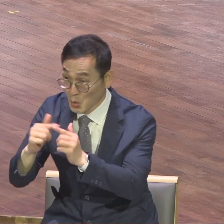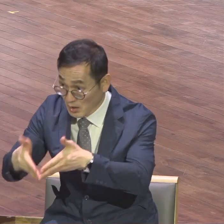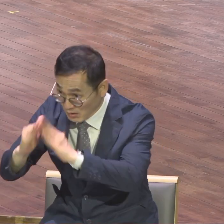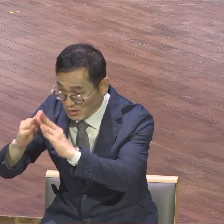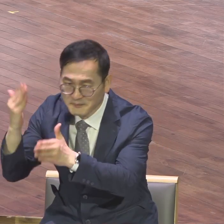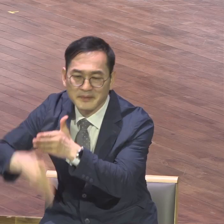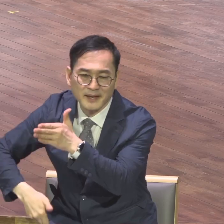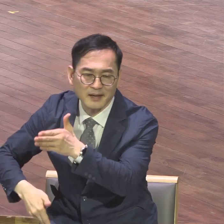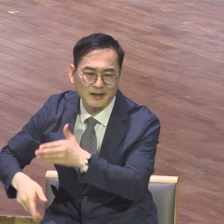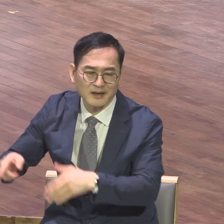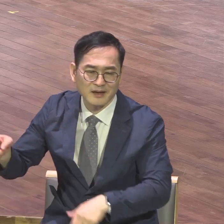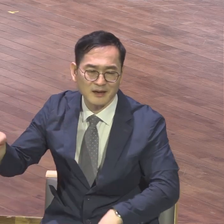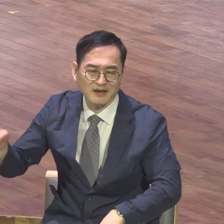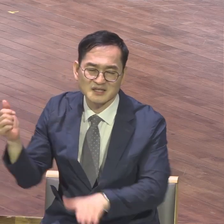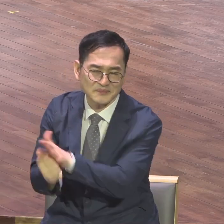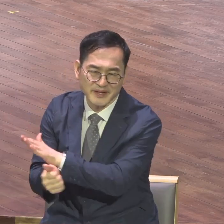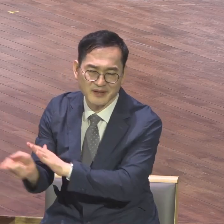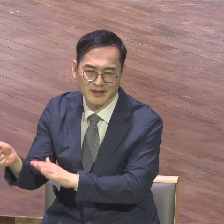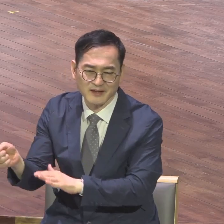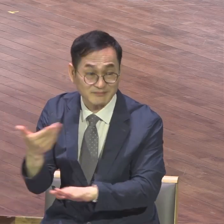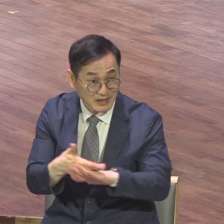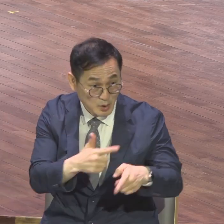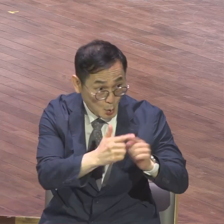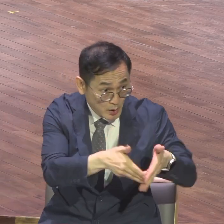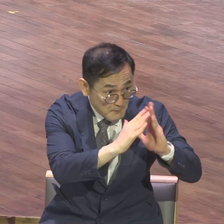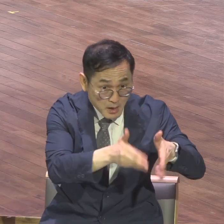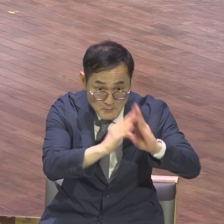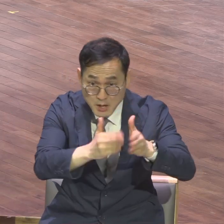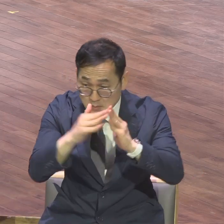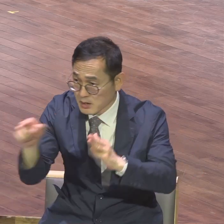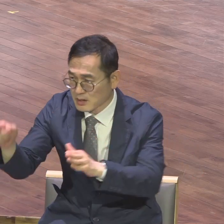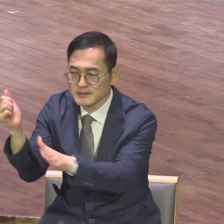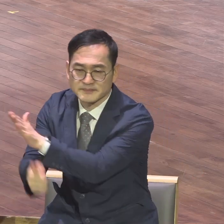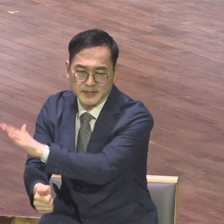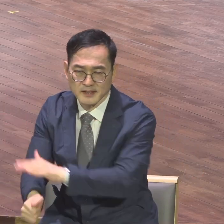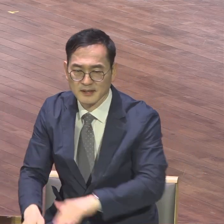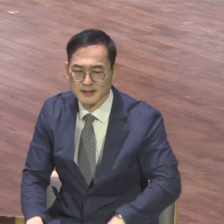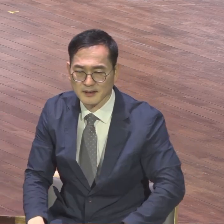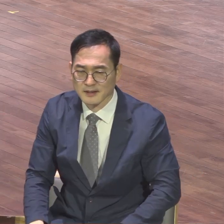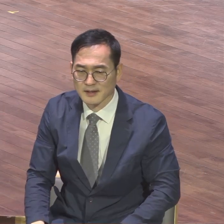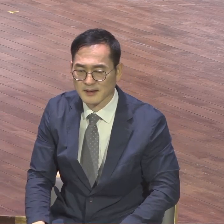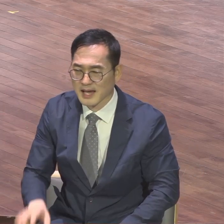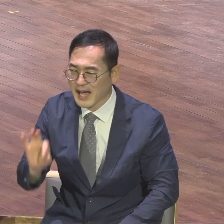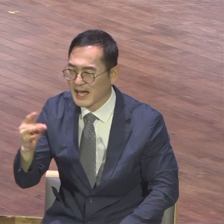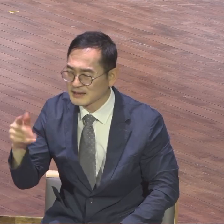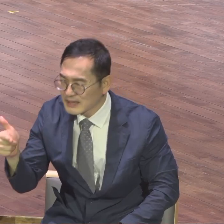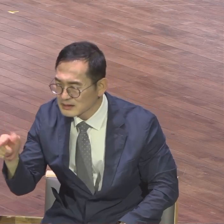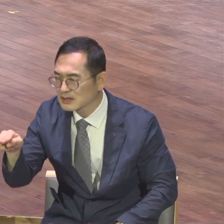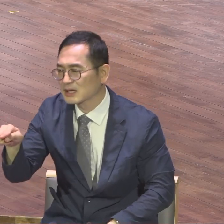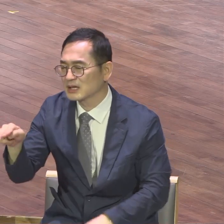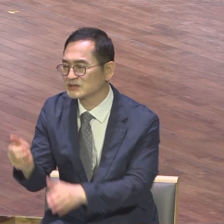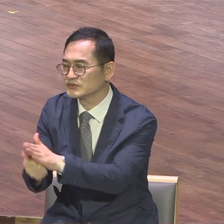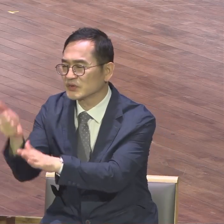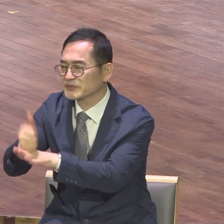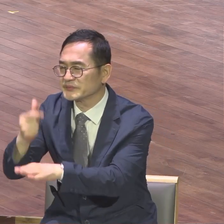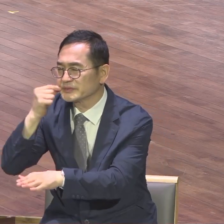다 섰거든요. 그런데 교회를 못 세웠어요. 바울은 아덴에서의 이 안타까움을 뒤로하고 고린도 지역으로 이동을